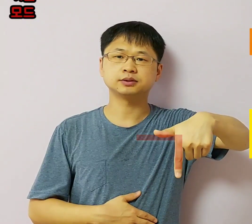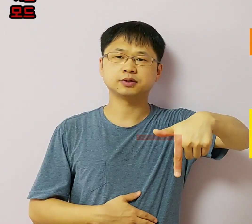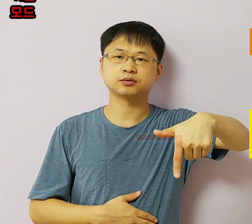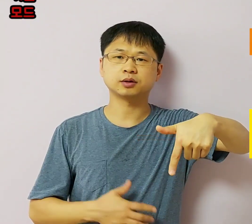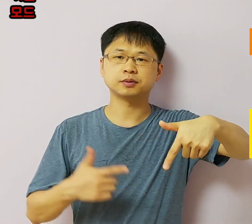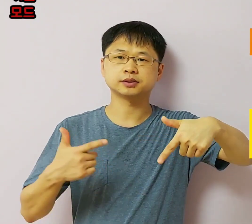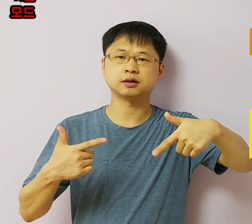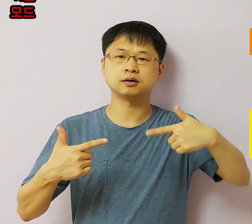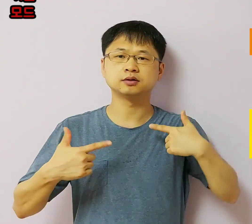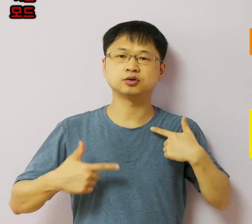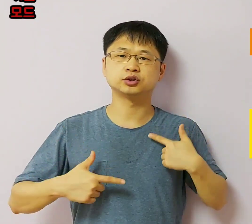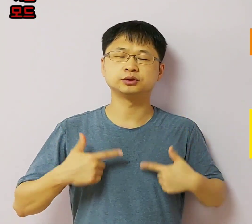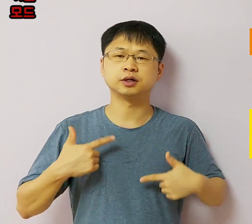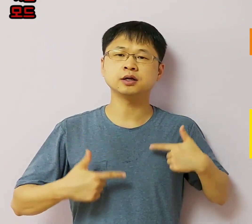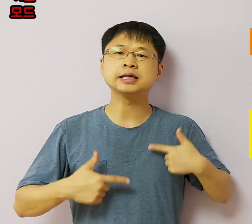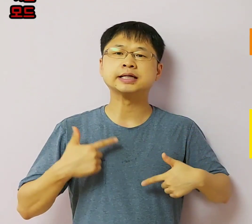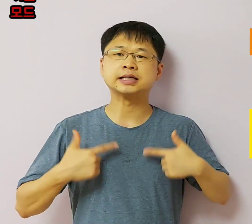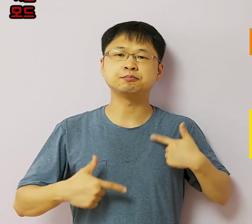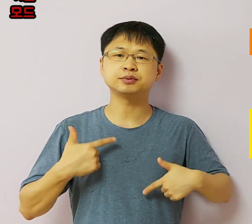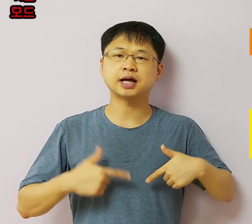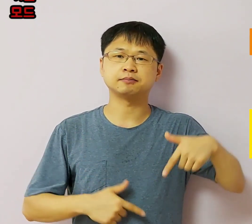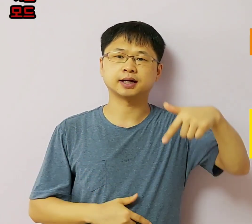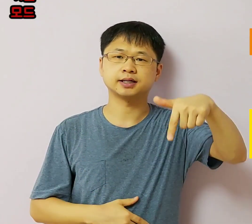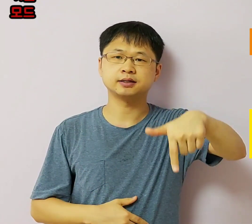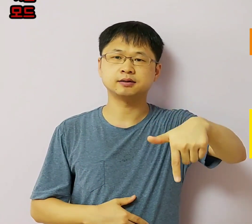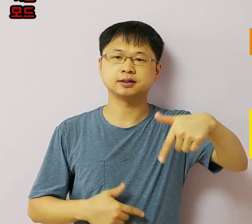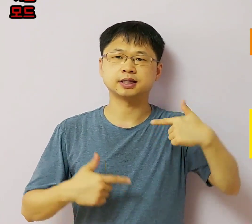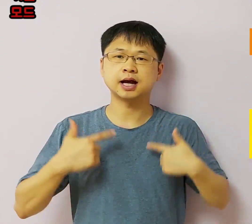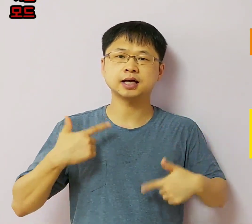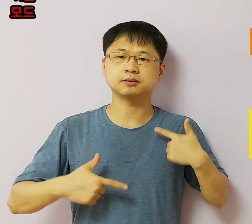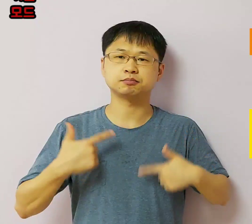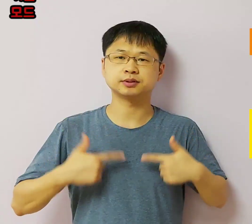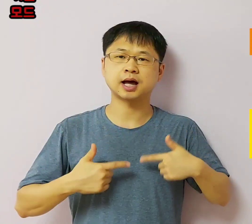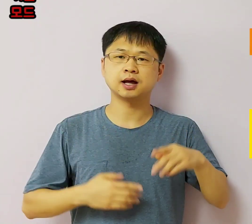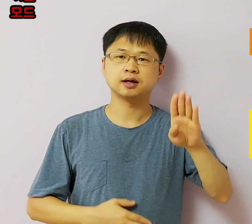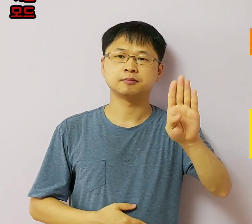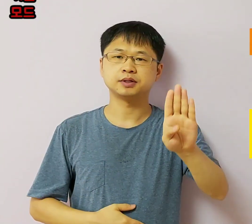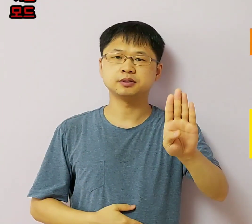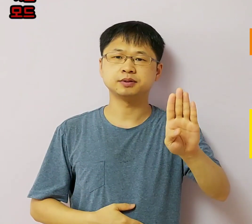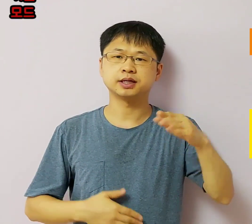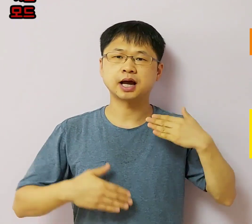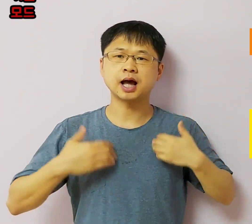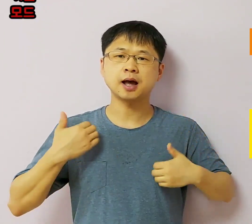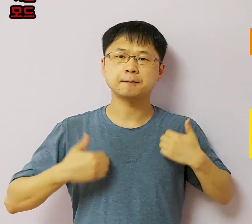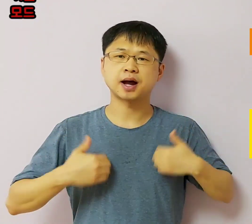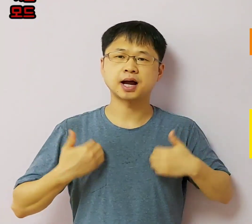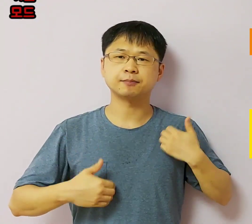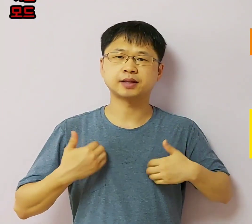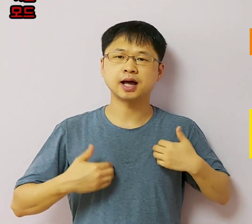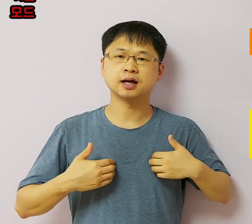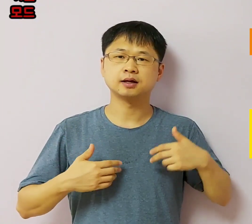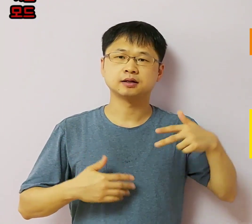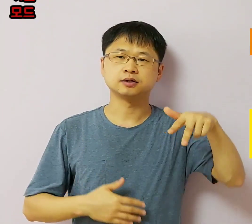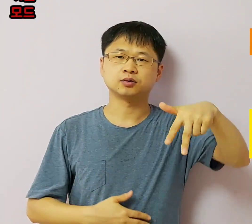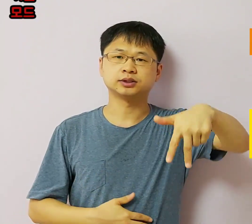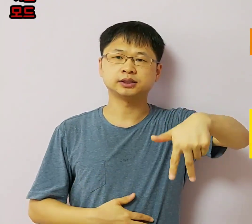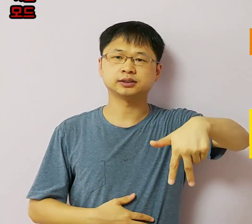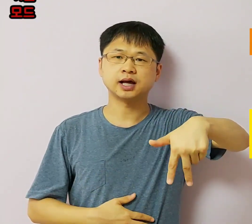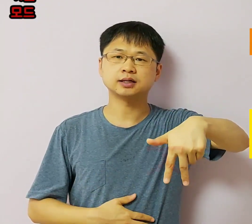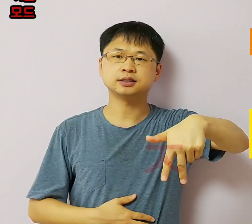엄지검지만 이렇게 펴서 흔들어 주시면 기쁘다입니다. 기억이니까 기쁘다, 비읍이니까 반갑다. 그리고 지읒,